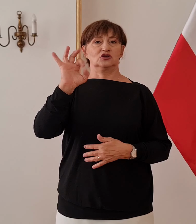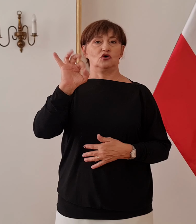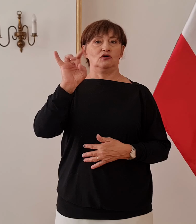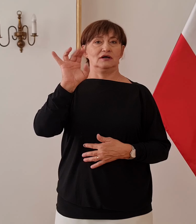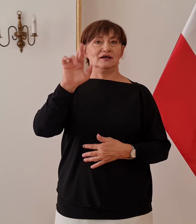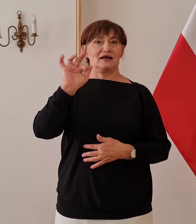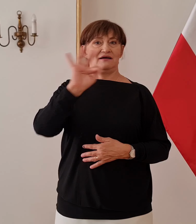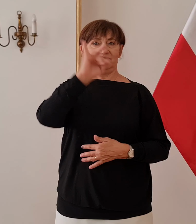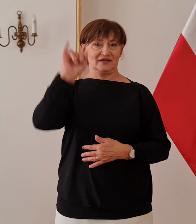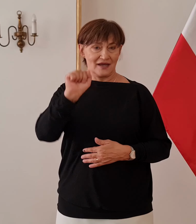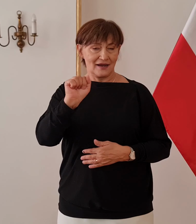katastru.